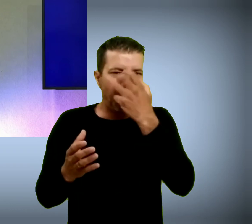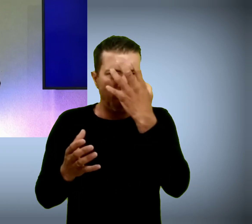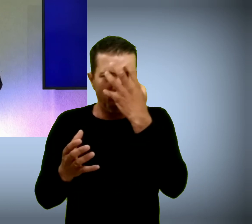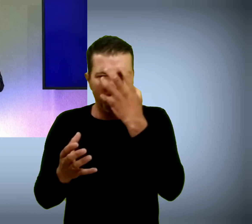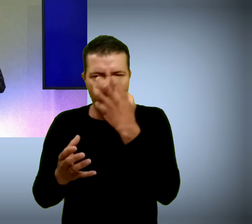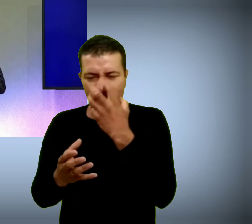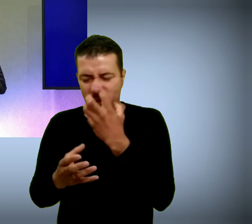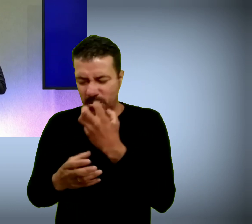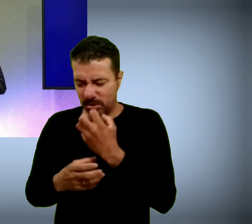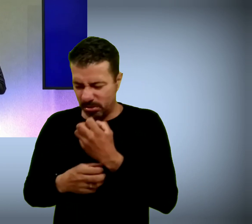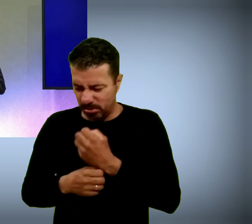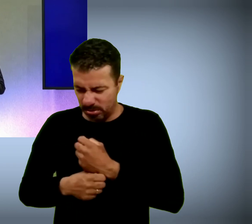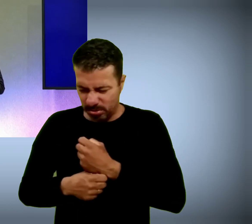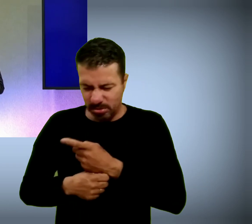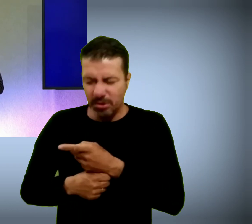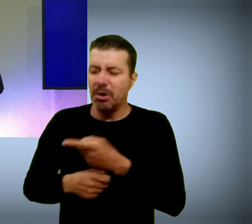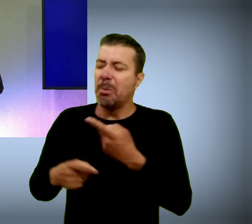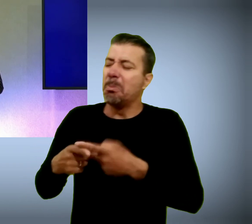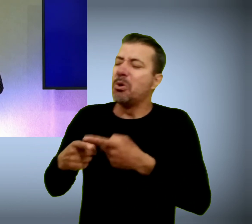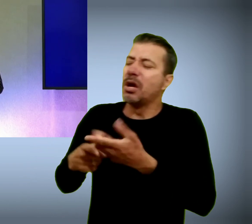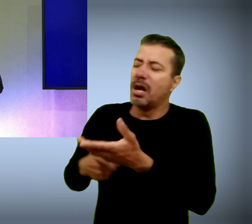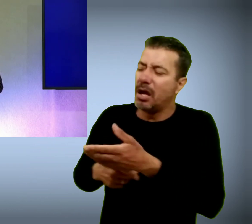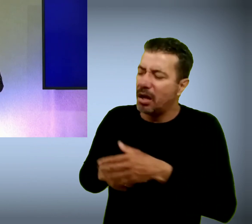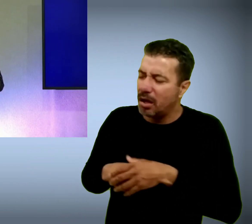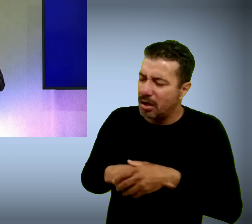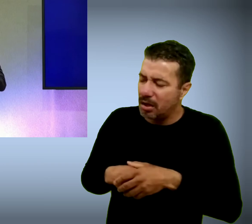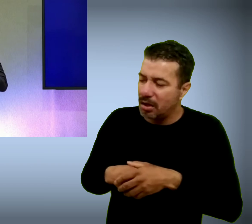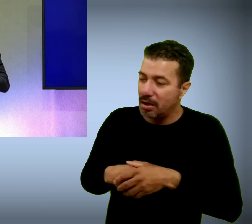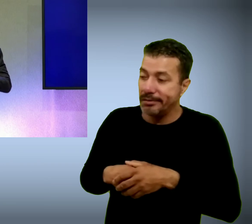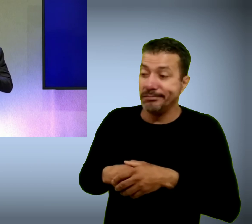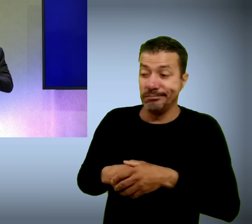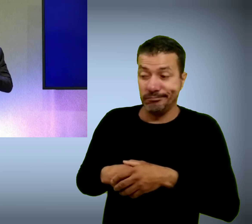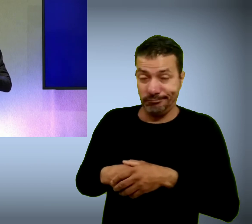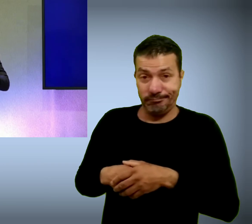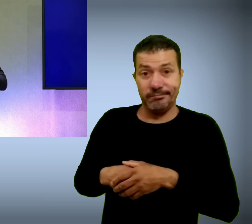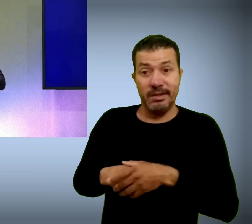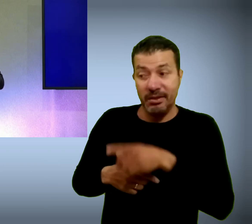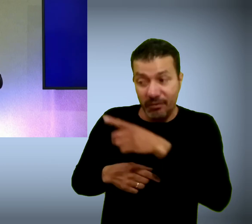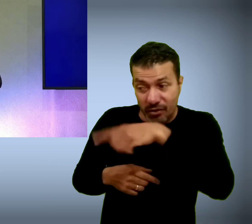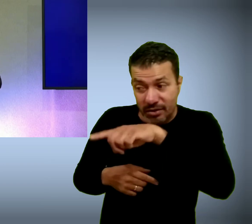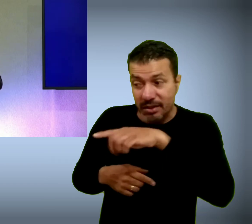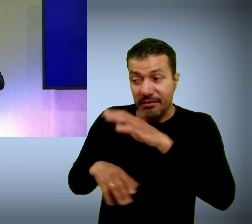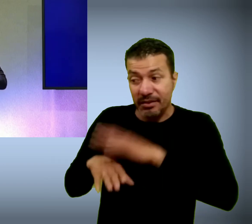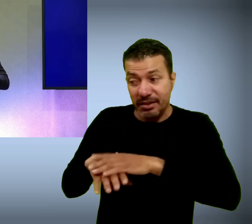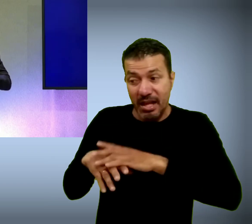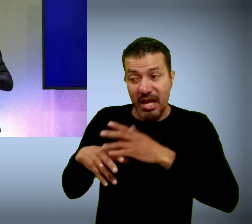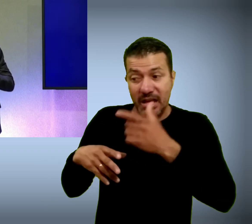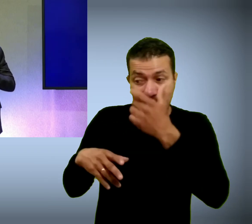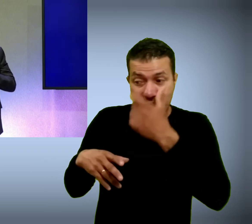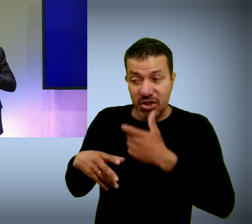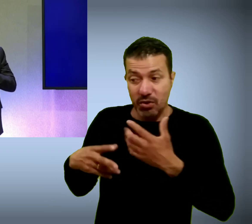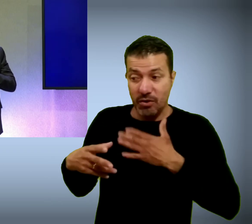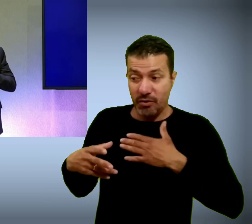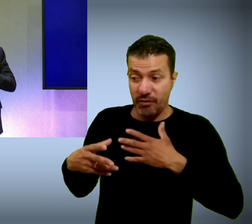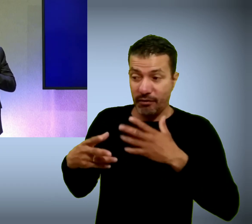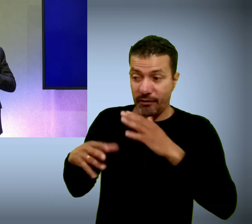Se bem fizeres, não haverá aceitação para ti? Ou seja, se você fizer o que eu falo,